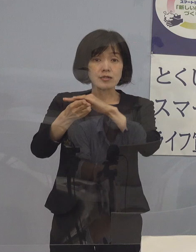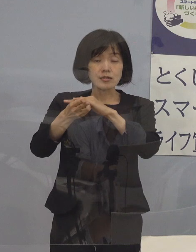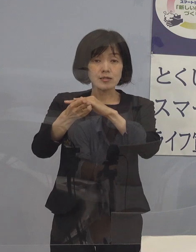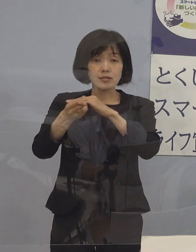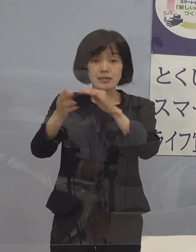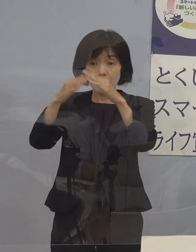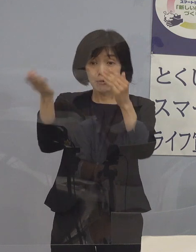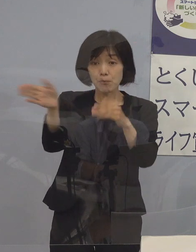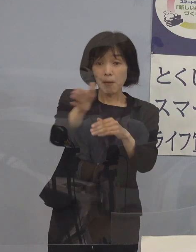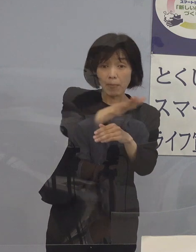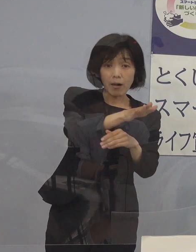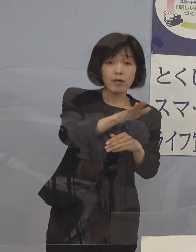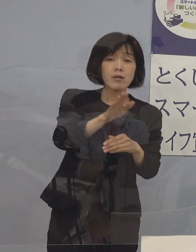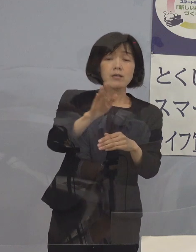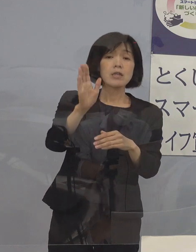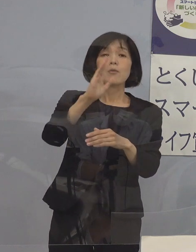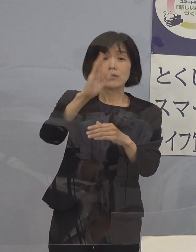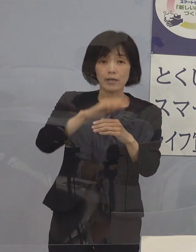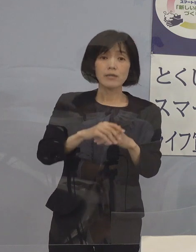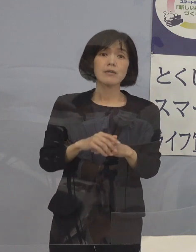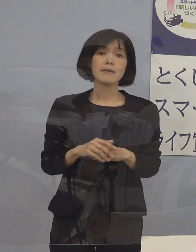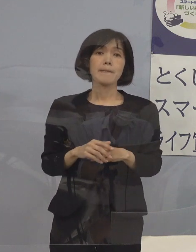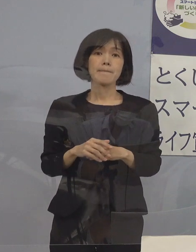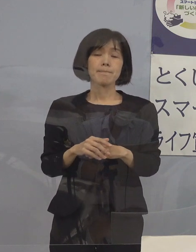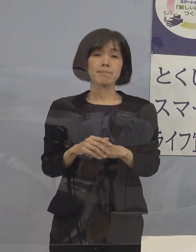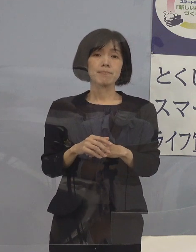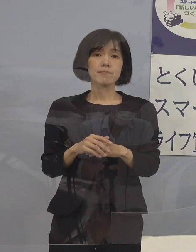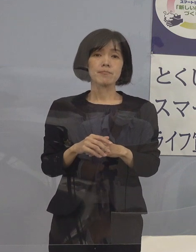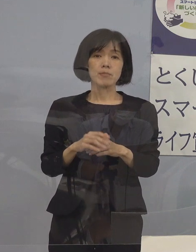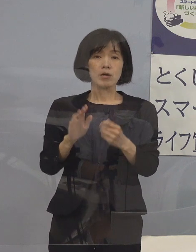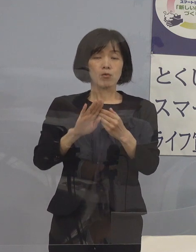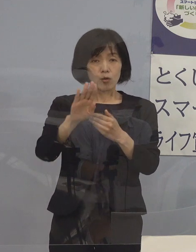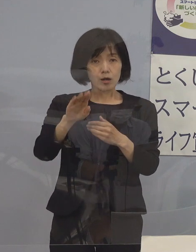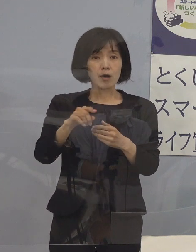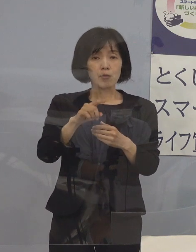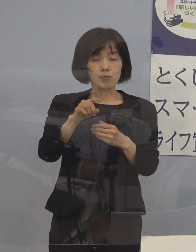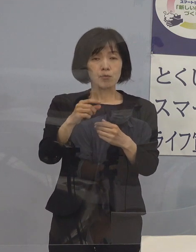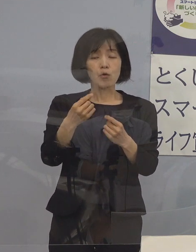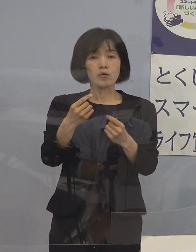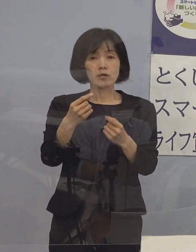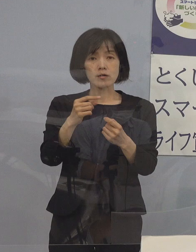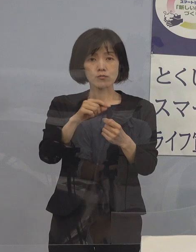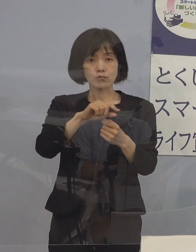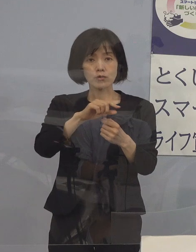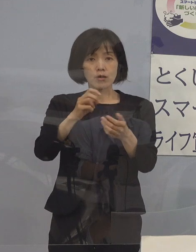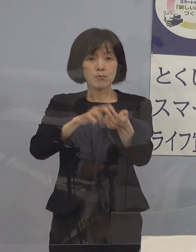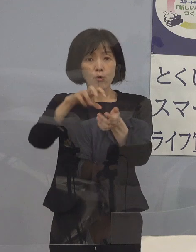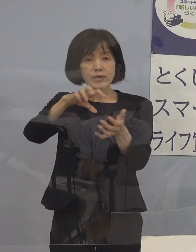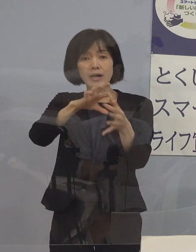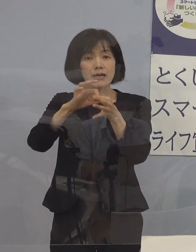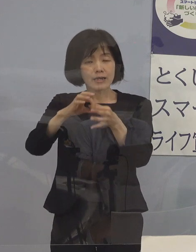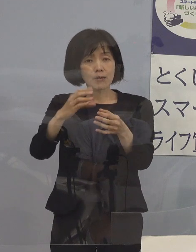まあ、今後そうした点についても関心を持っていただければ、こう考えています。